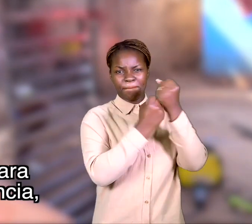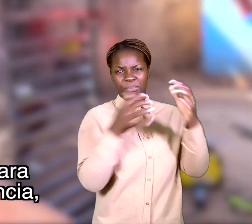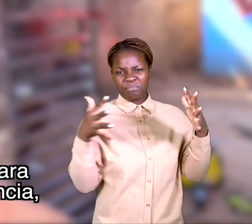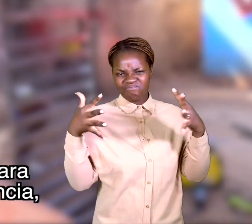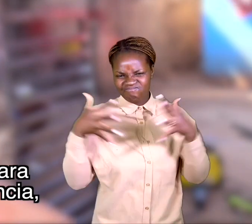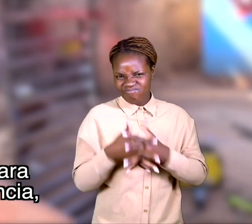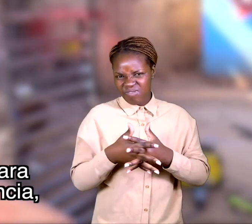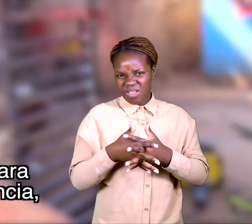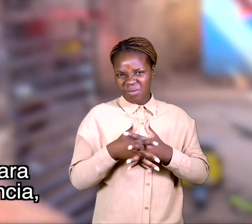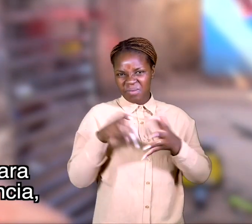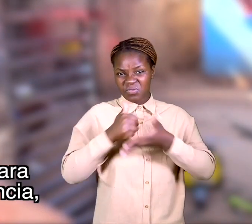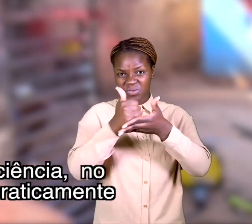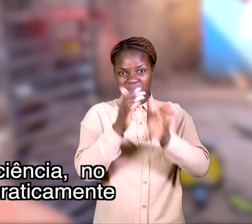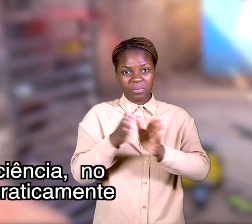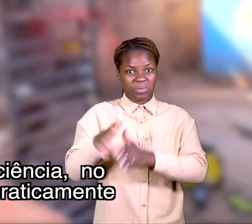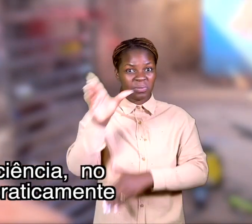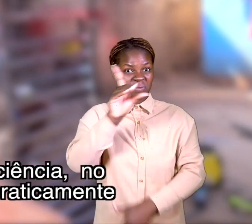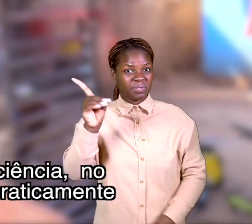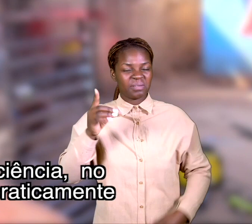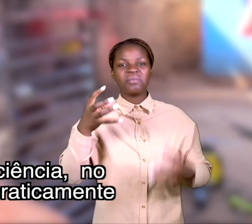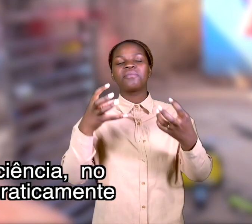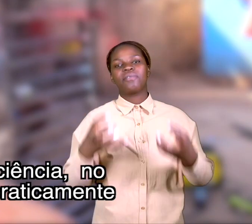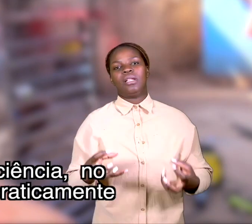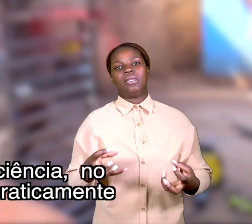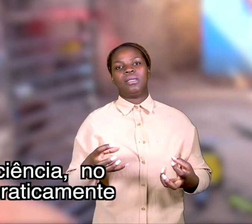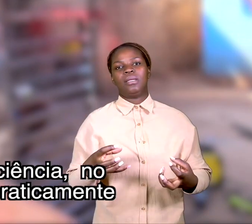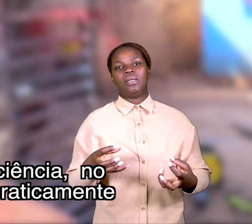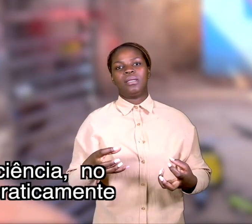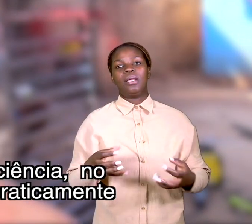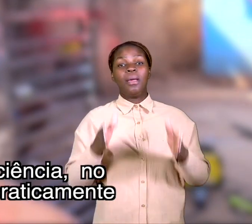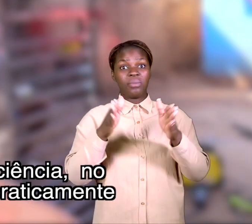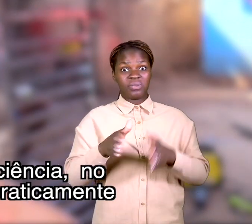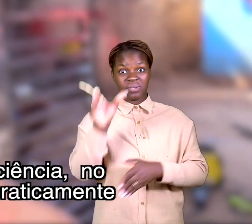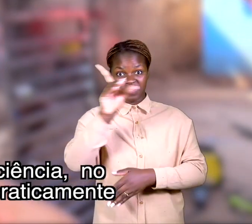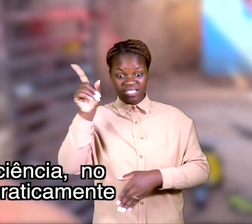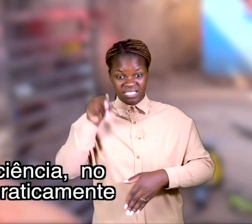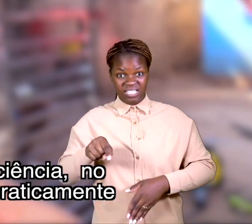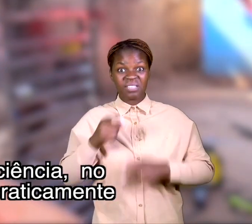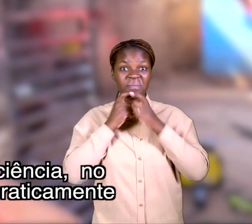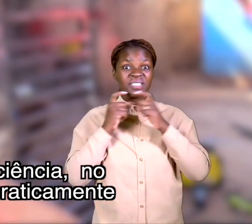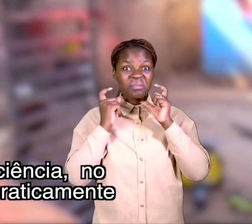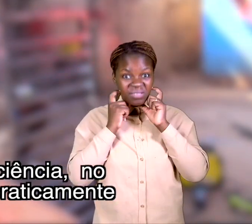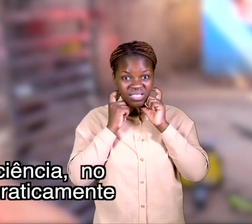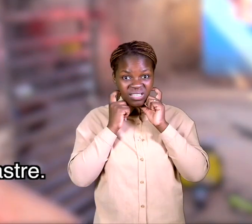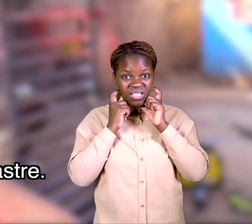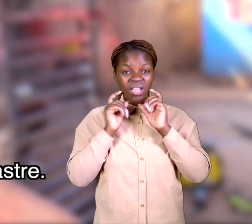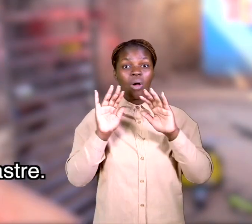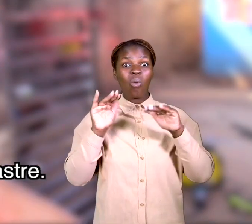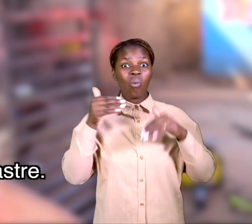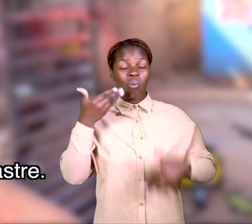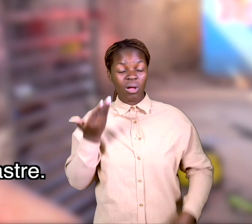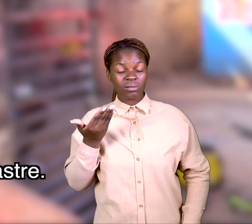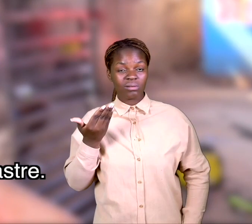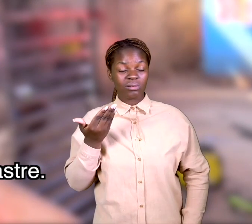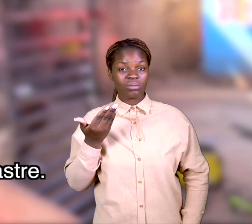apoio suficiente para pessoas com deficiência. Por quê? Porque uma pessoa com deficiência aqui no nosso país, se não é esperto,